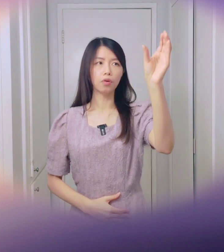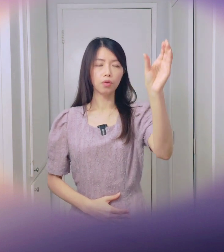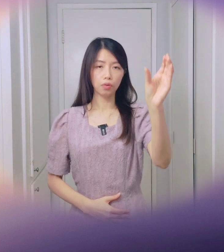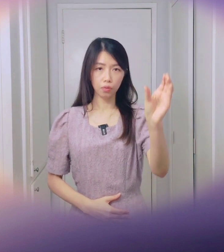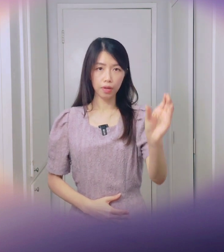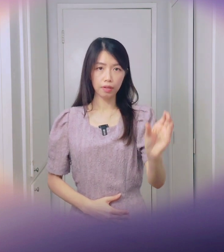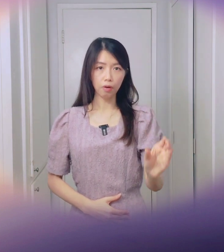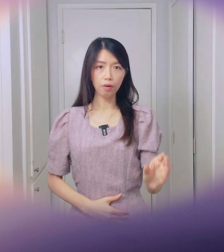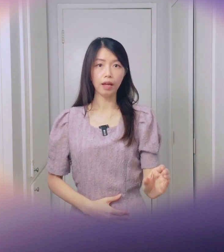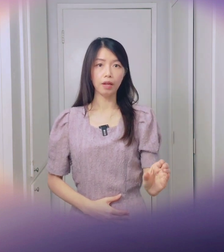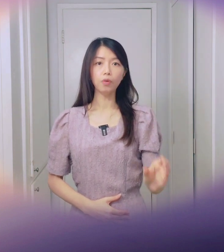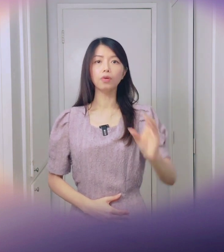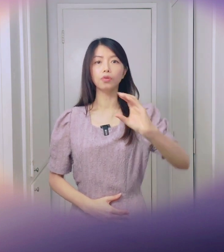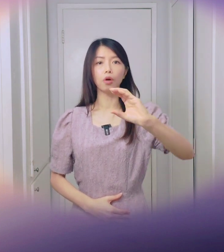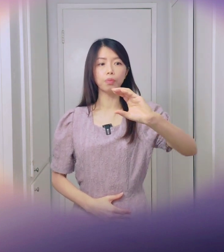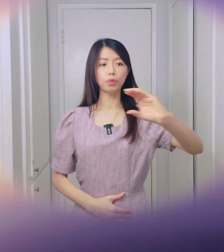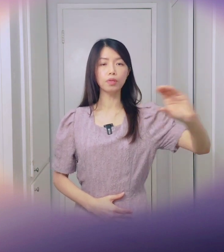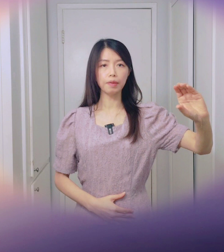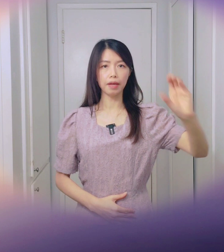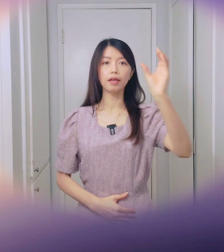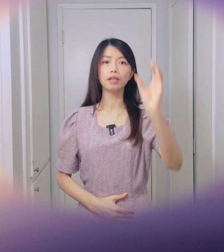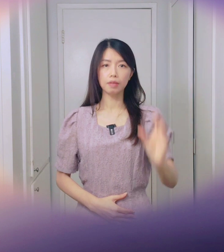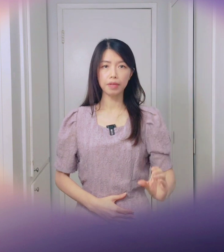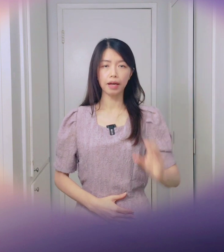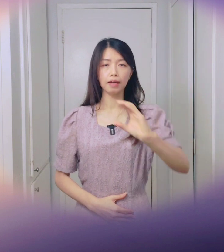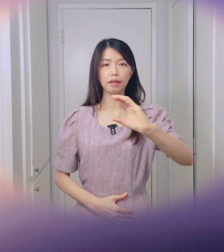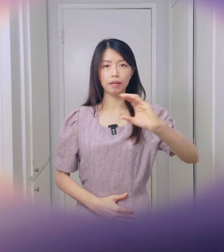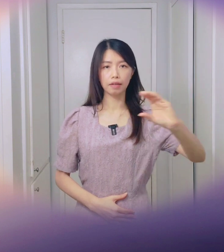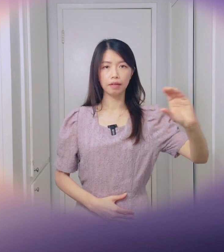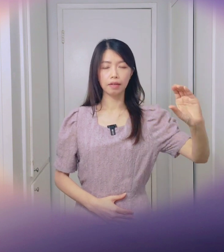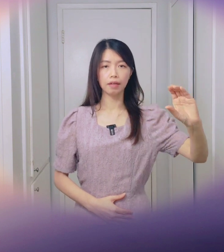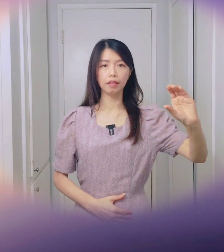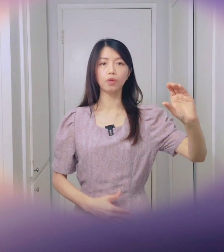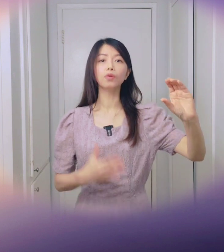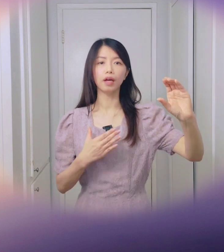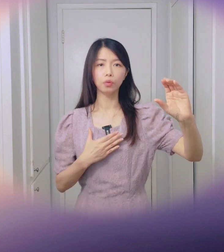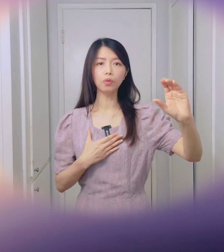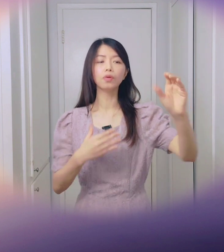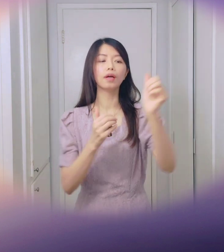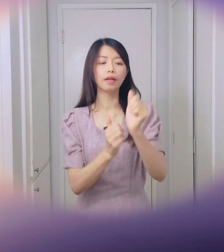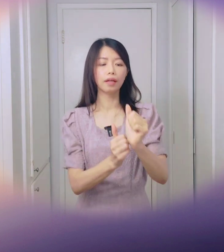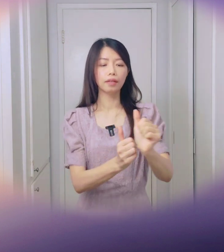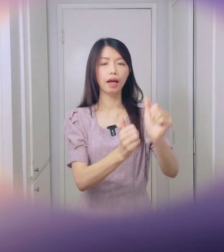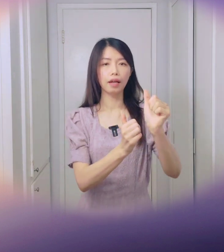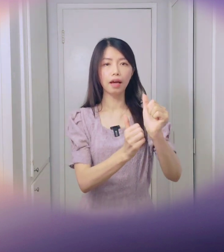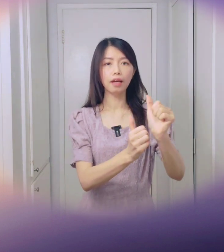상태에서 위에서 아래로 그리고 옆으로 짧게 십자가. 그리고 나도